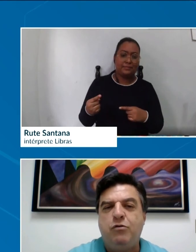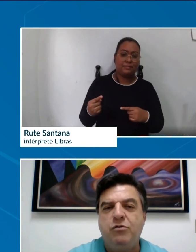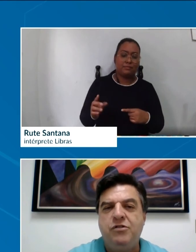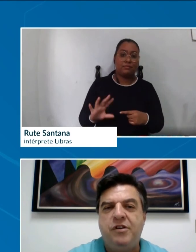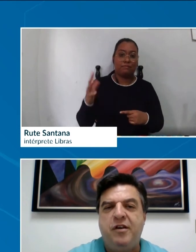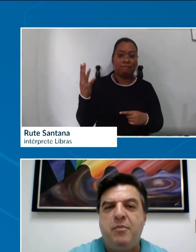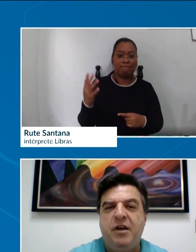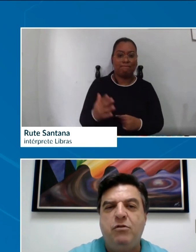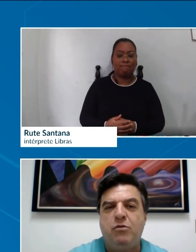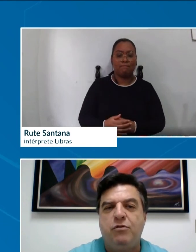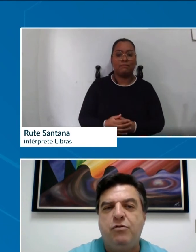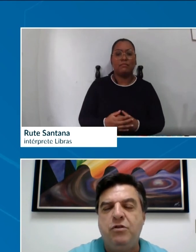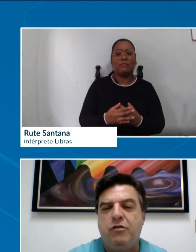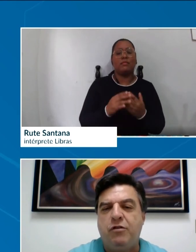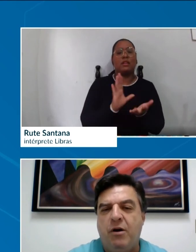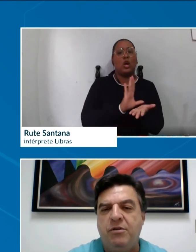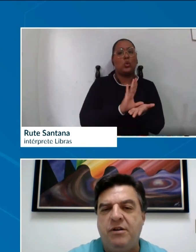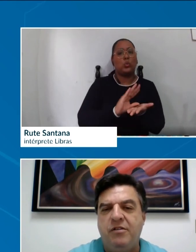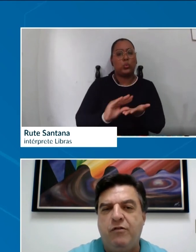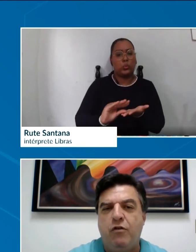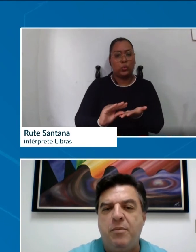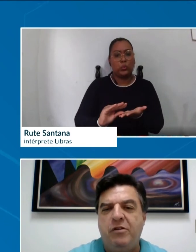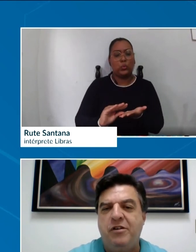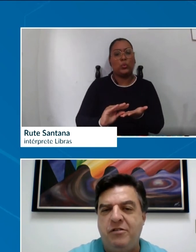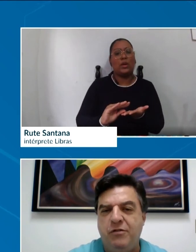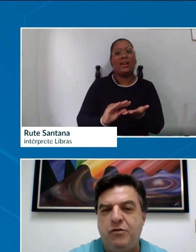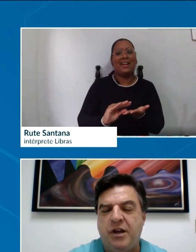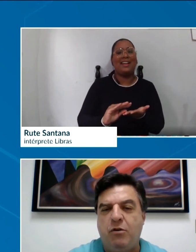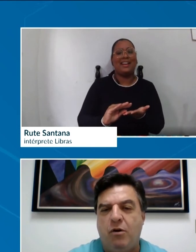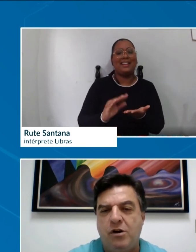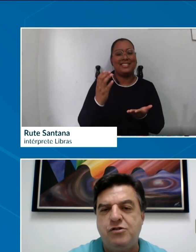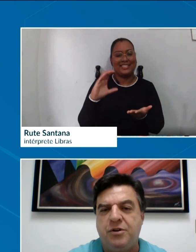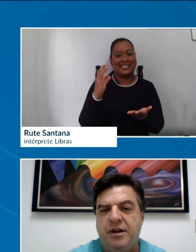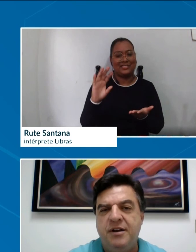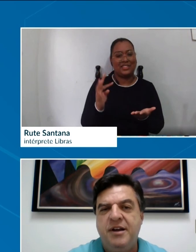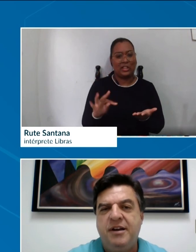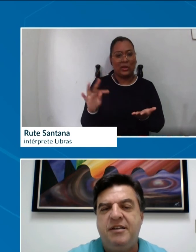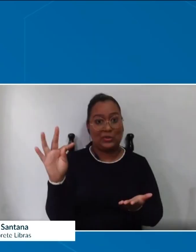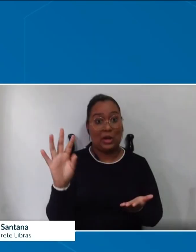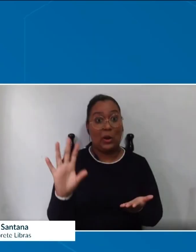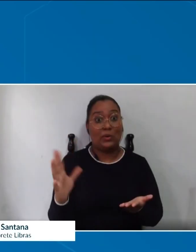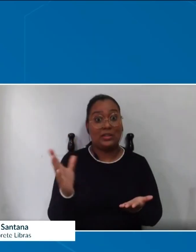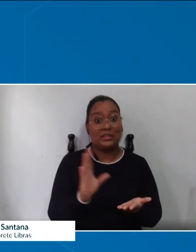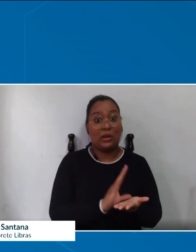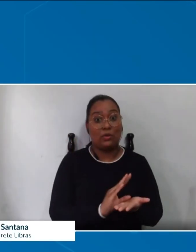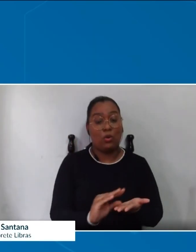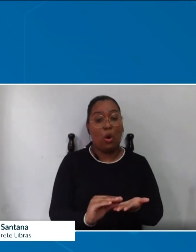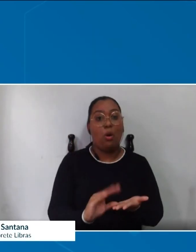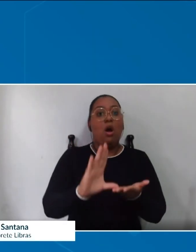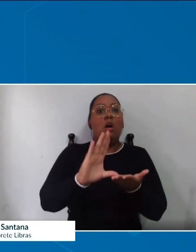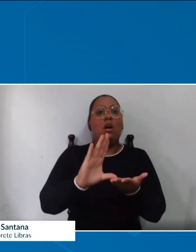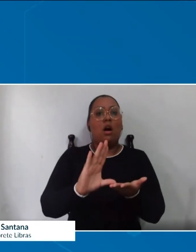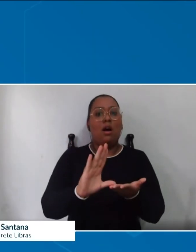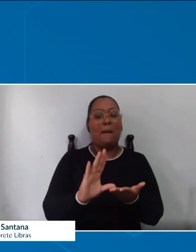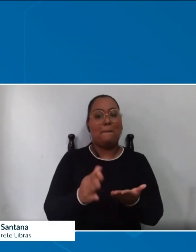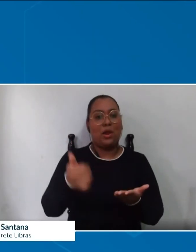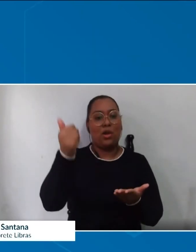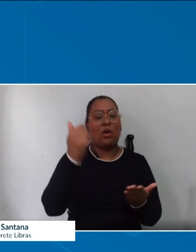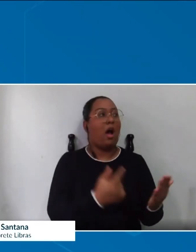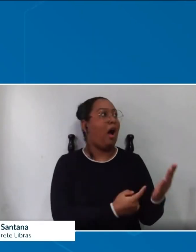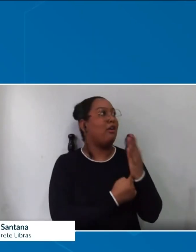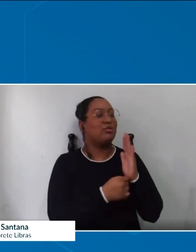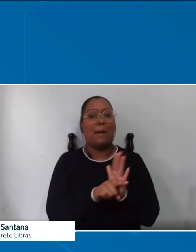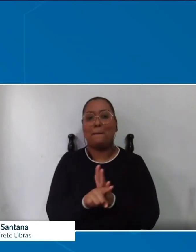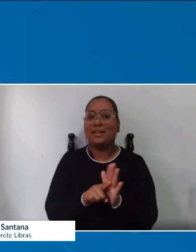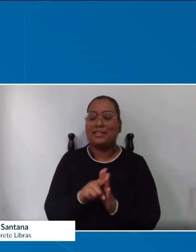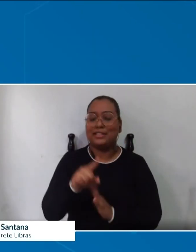o descontingenciamento do Fundo Nacional de Desenvolvimento Científico e Tecnológico, né, que deve dar um fôlego maior para as pesquisas. Isso